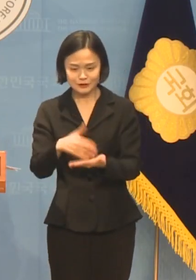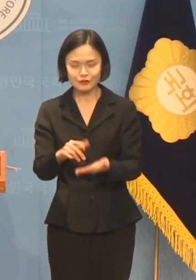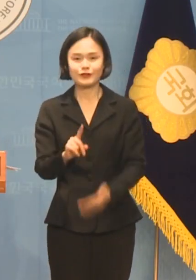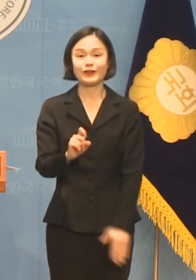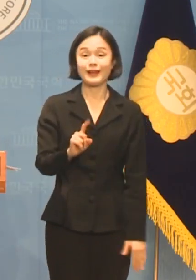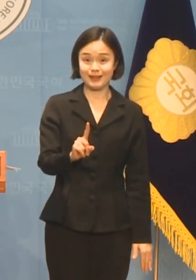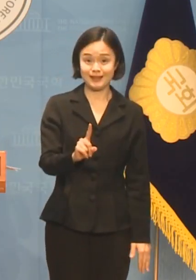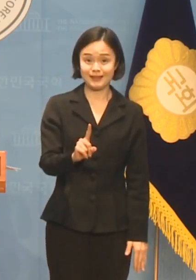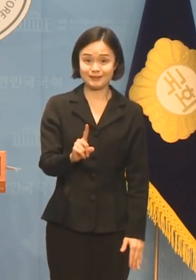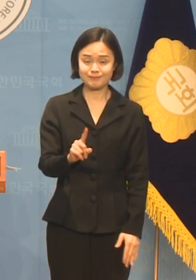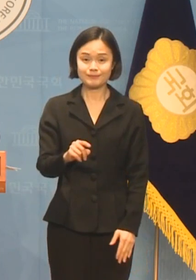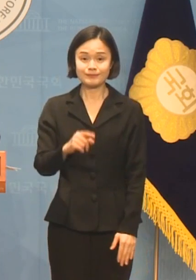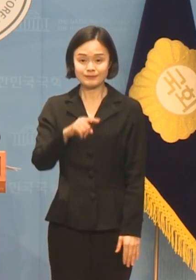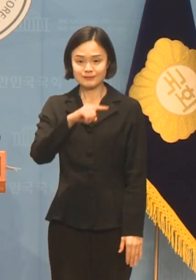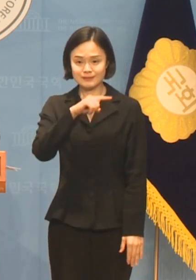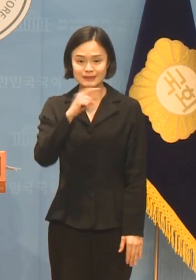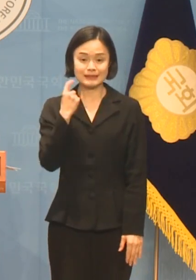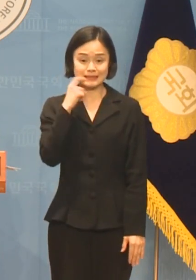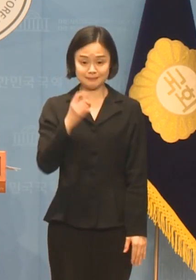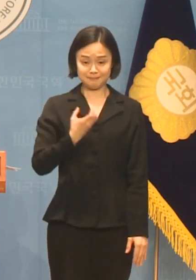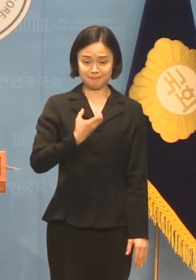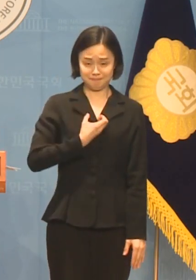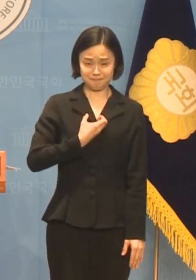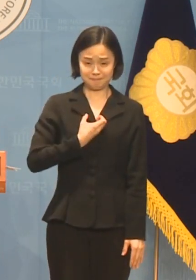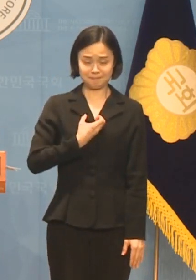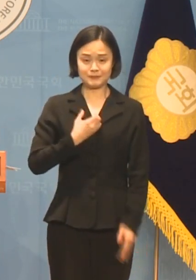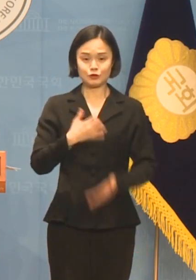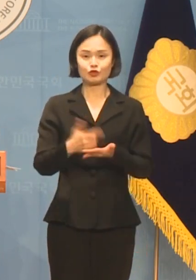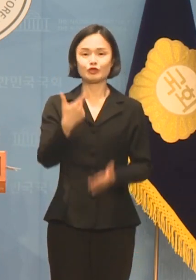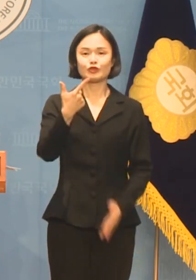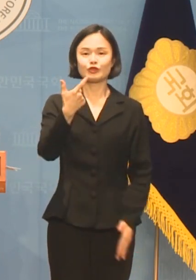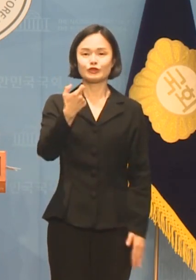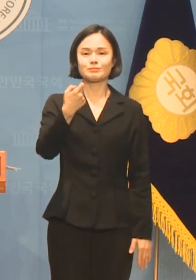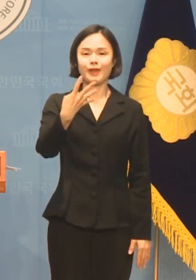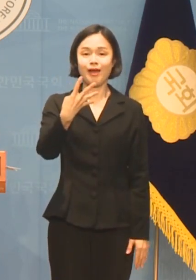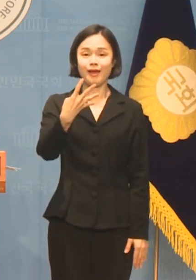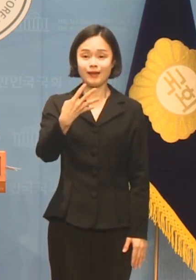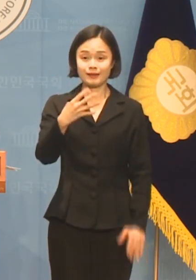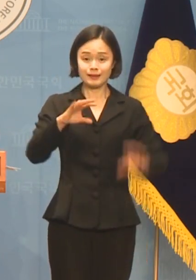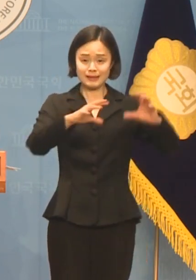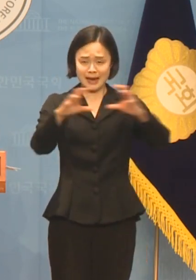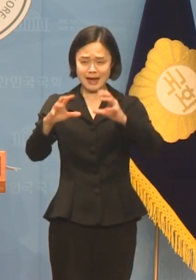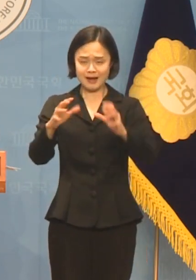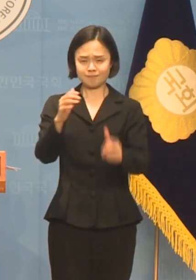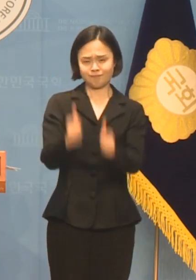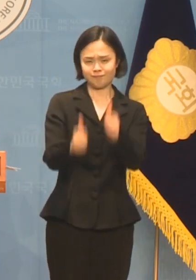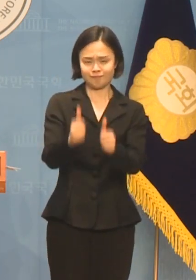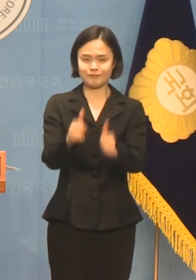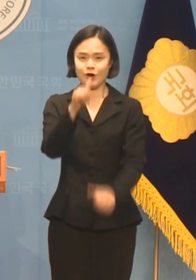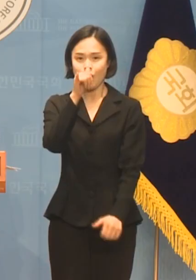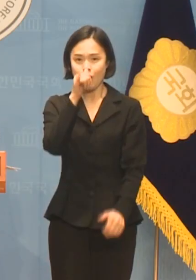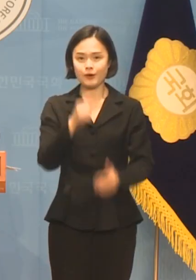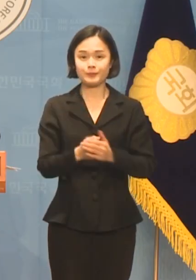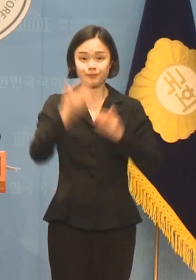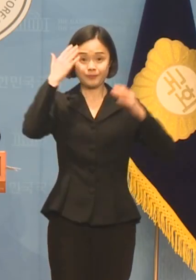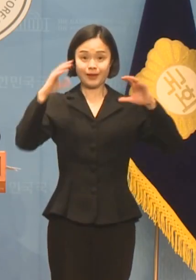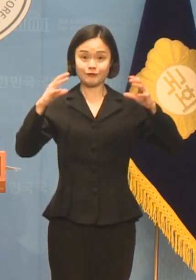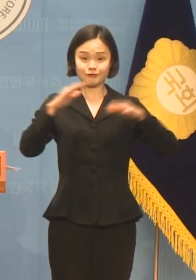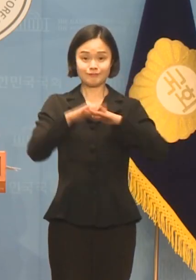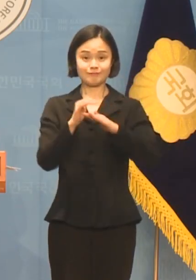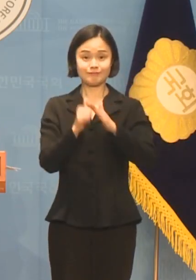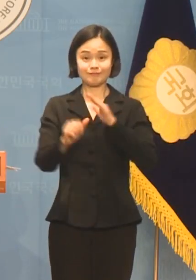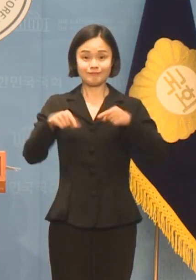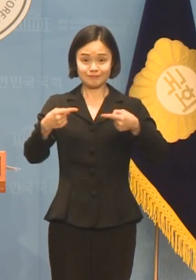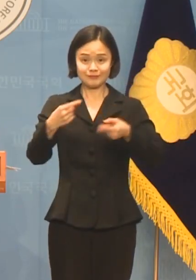64개의 금메달을 놓고 치열한 경쟁이 펼쳐질 예정입니다. 대한민국은 선수